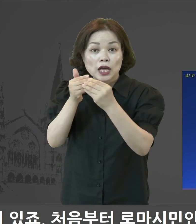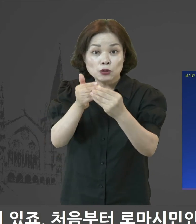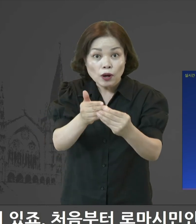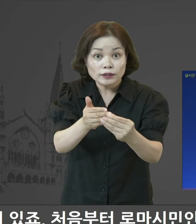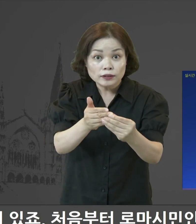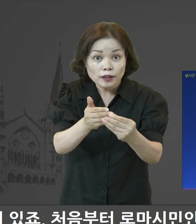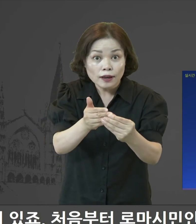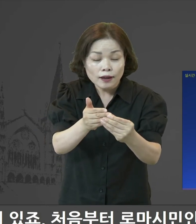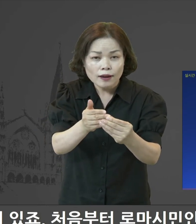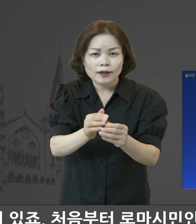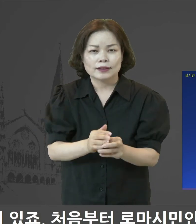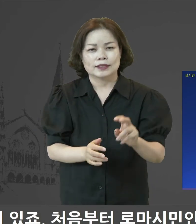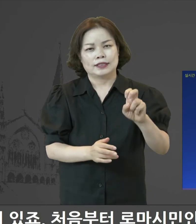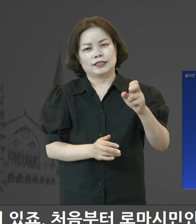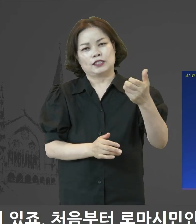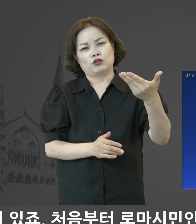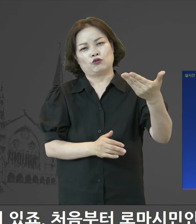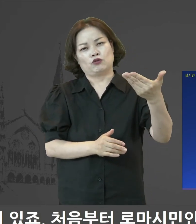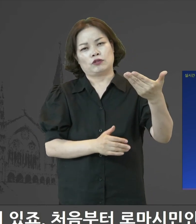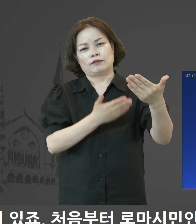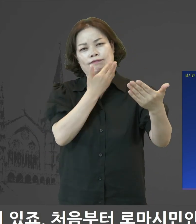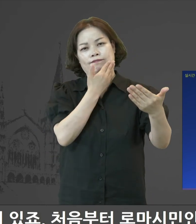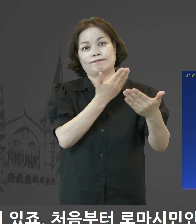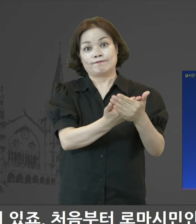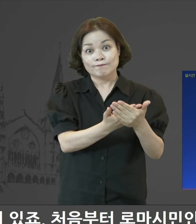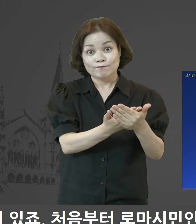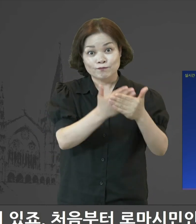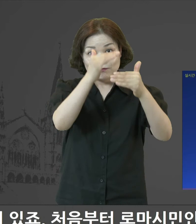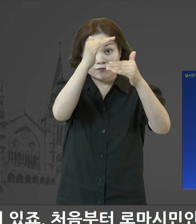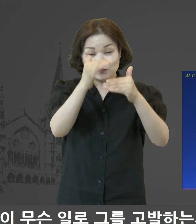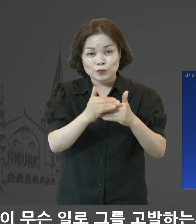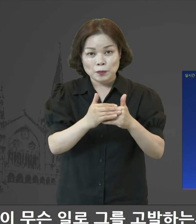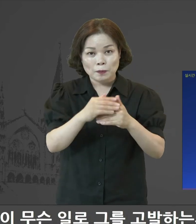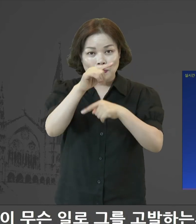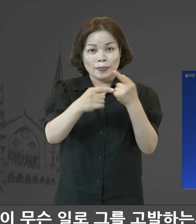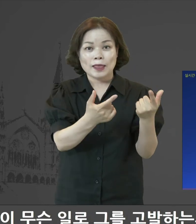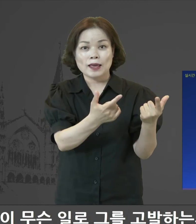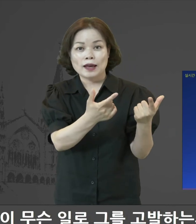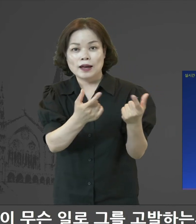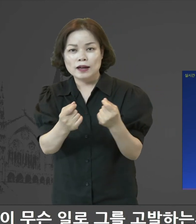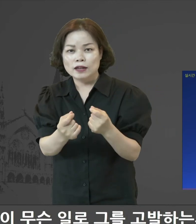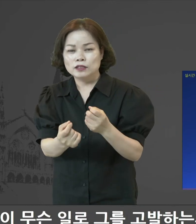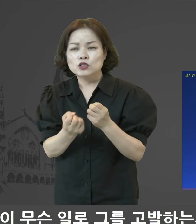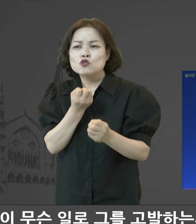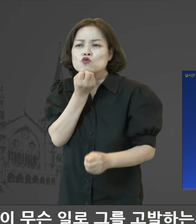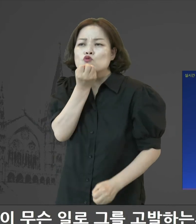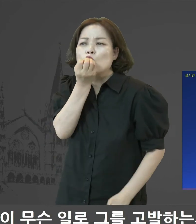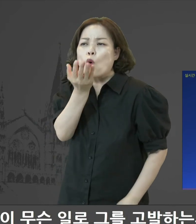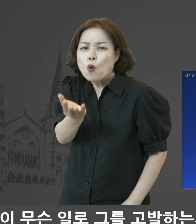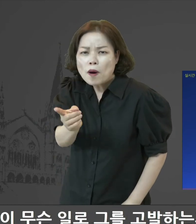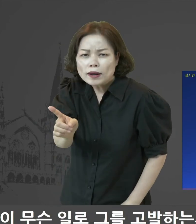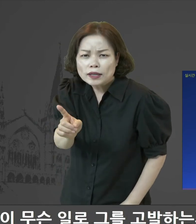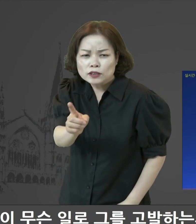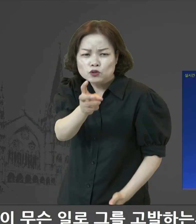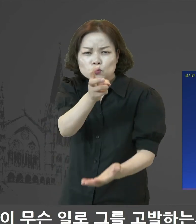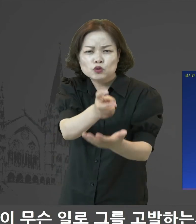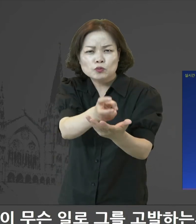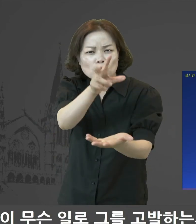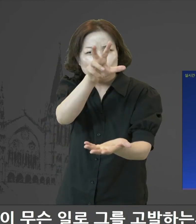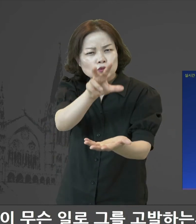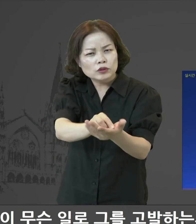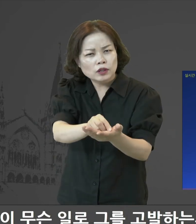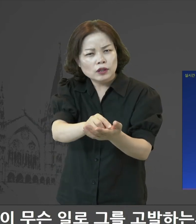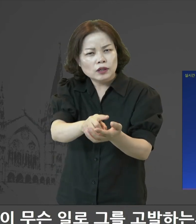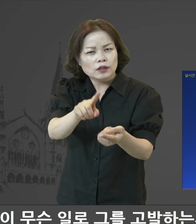내려갔더니, 29절 요게 이제 하이라이트입니다. 읽으십시다. 고발하는 것이 그들의 율법 문제에